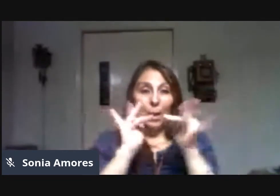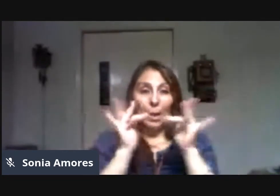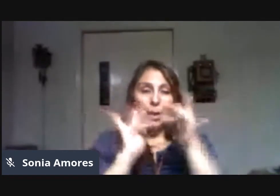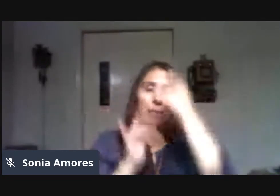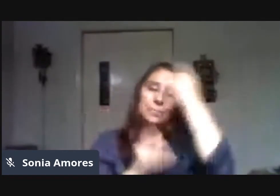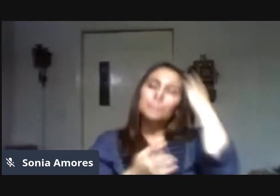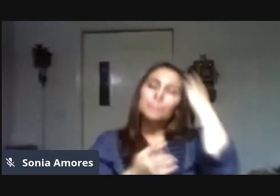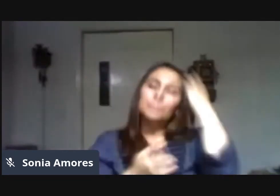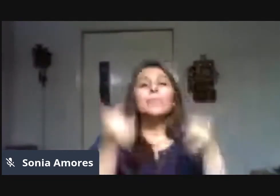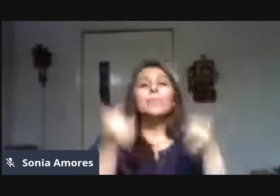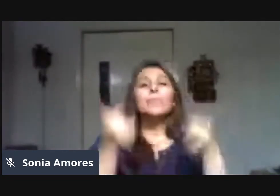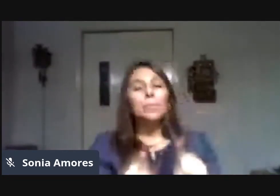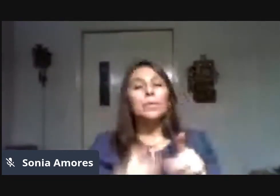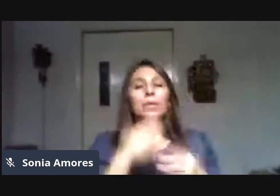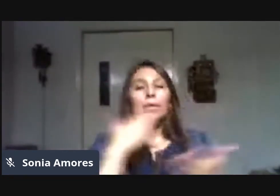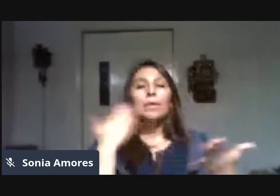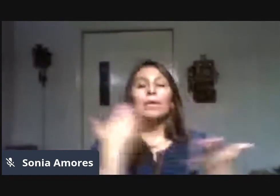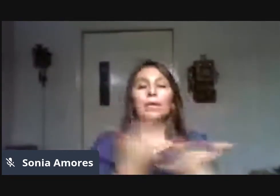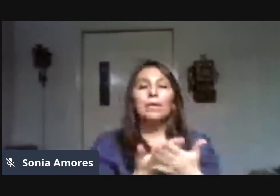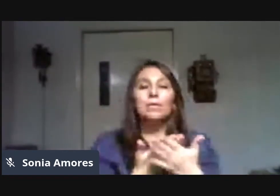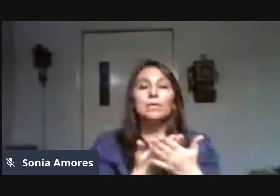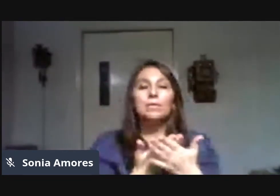También estamos